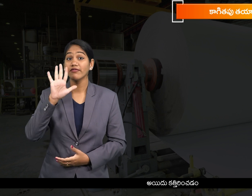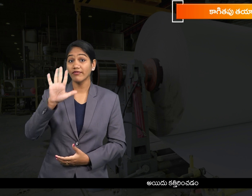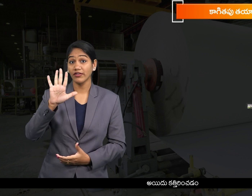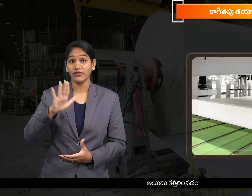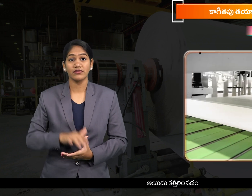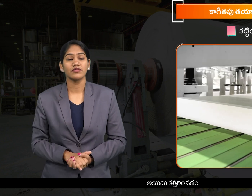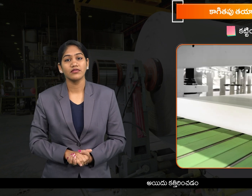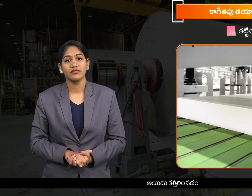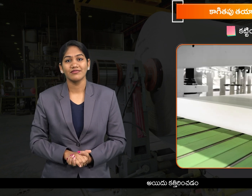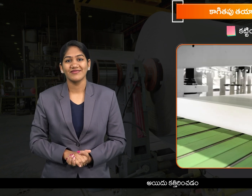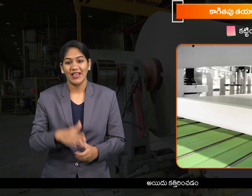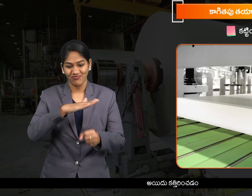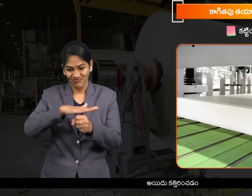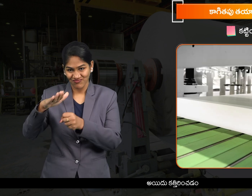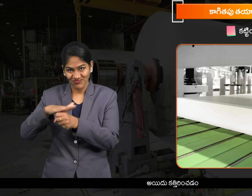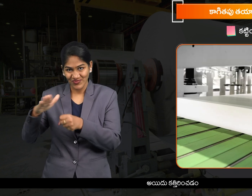5. కత్తిరించటం.